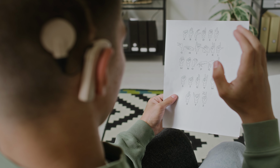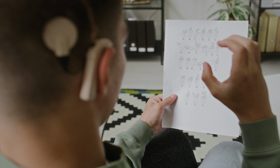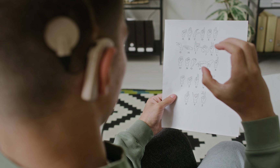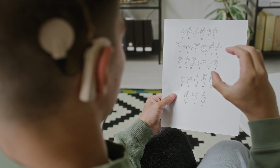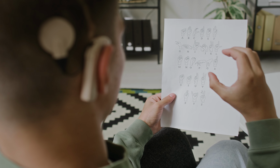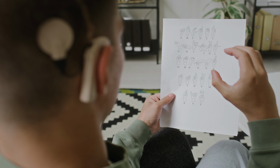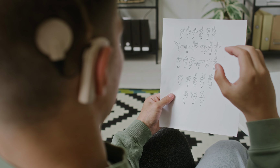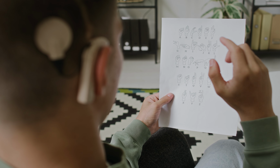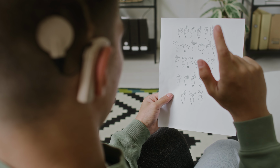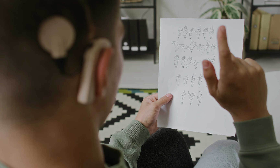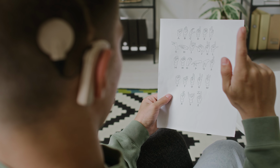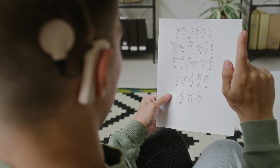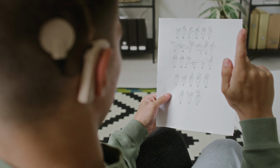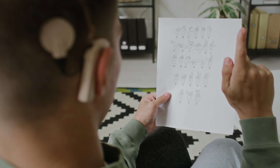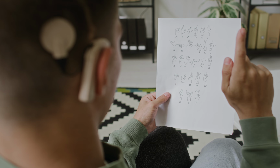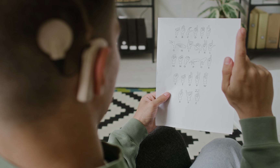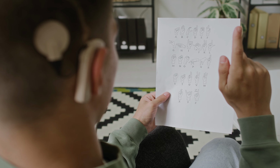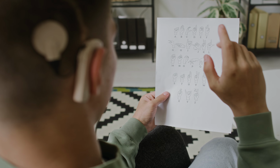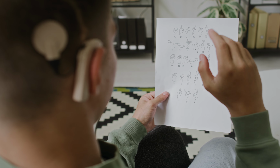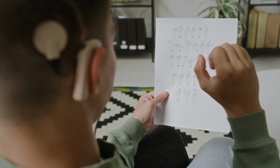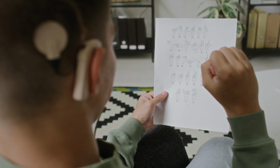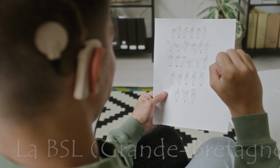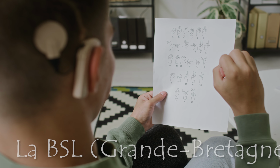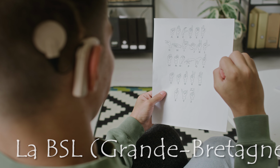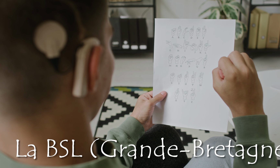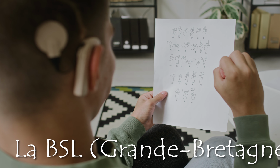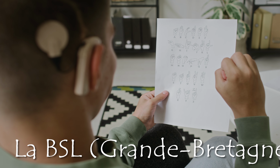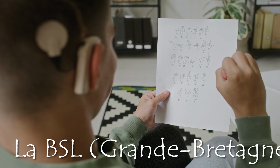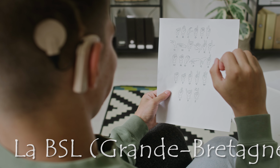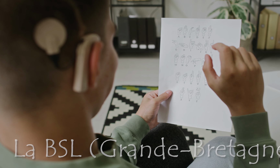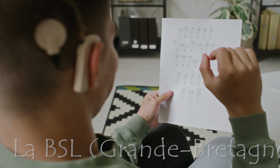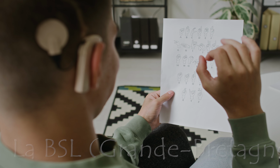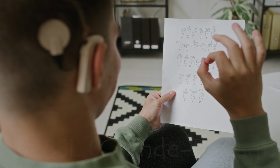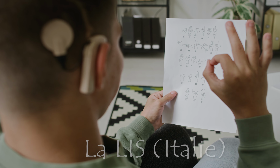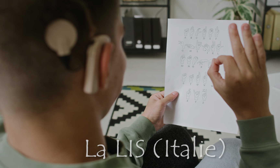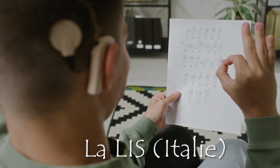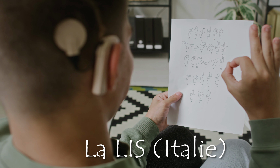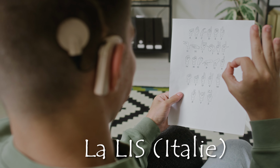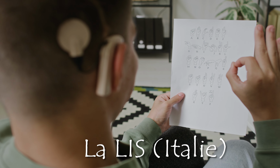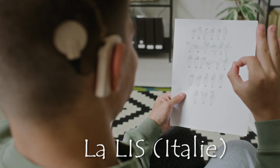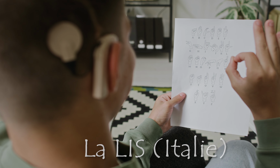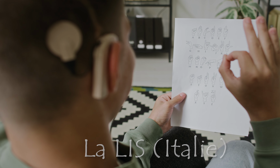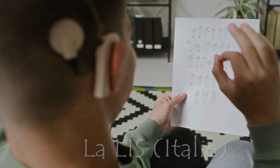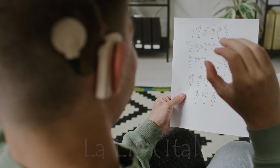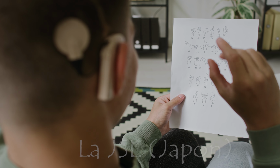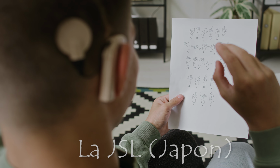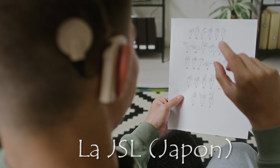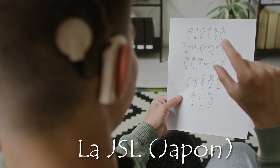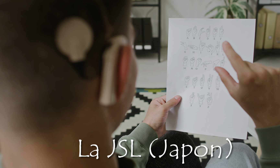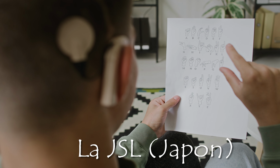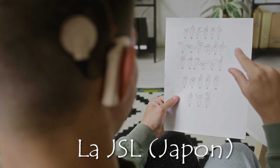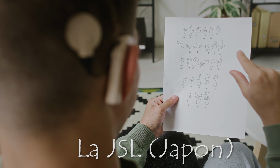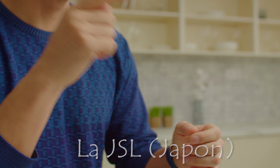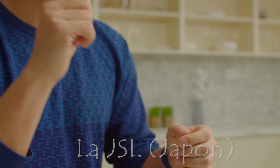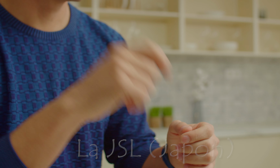pays voit émerger sa propre langue des signes. La BSL en Grande-Bretagne, la LIS en Italie, la JSL au Japon.